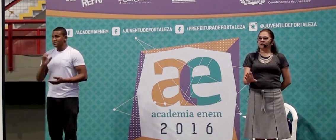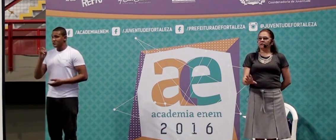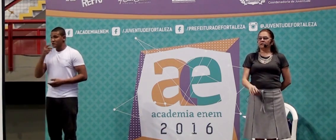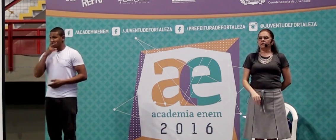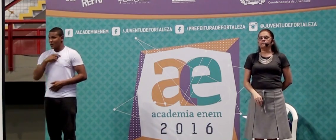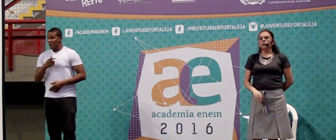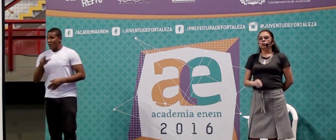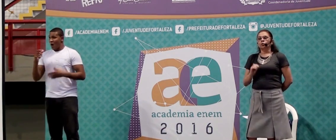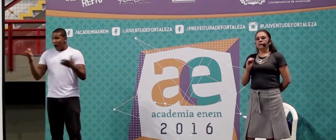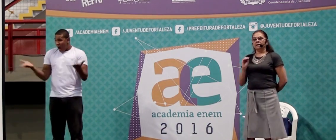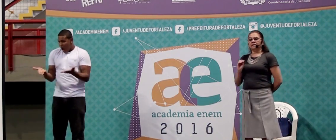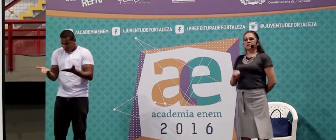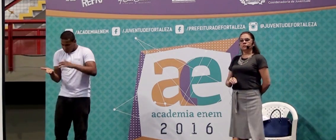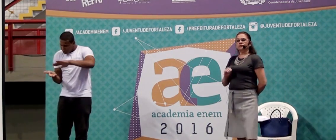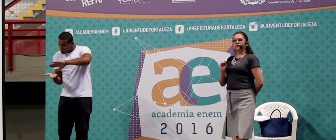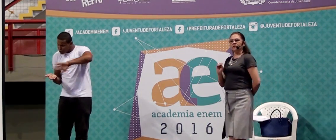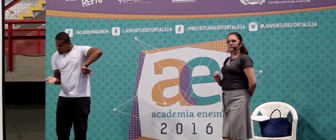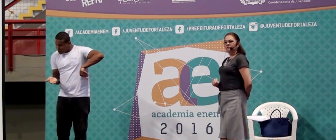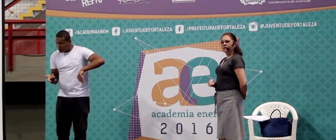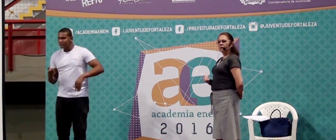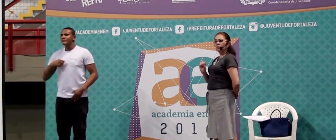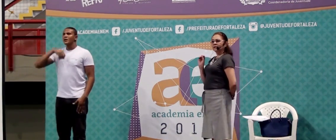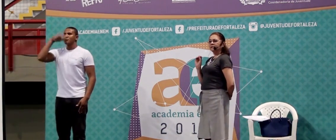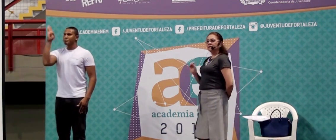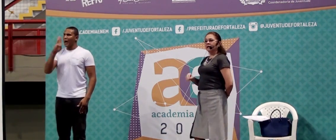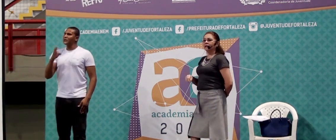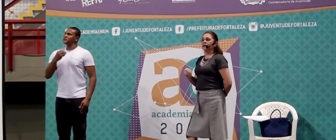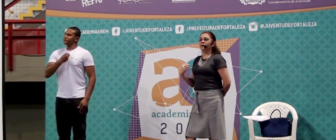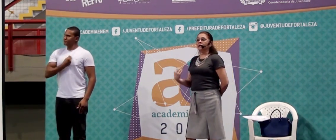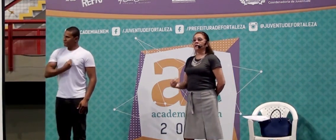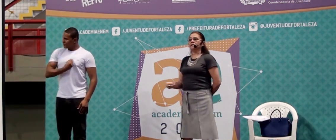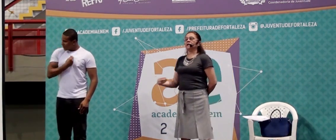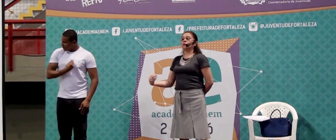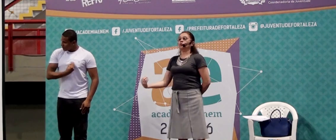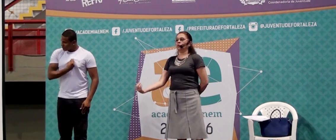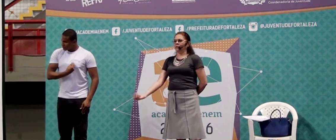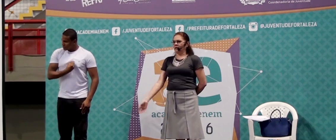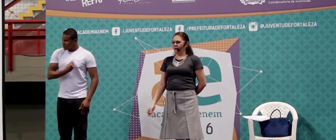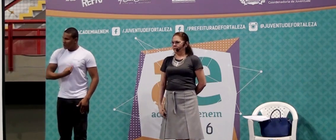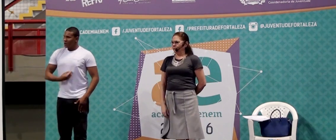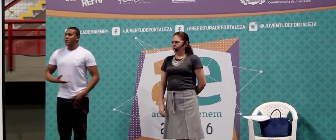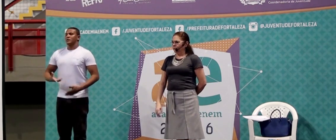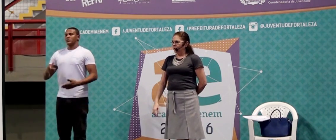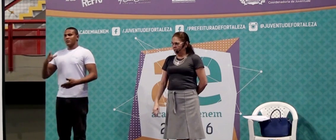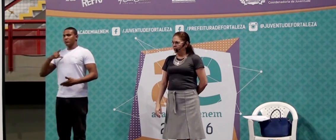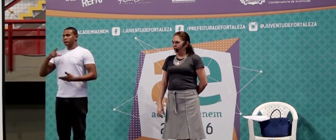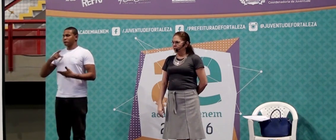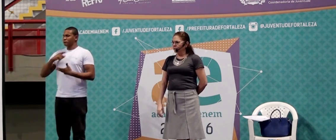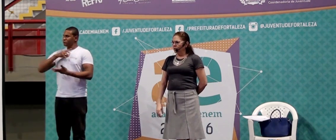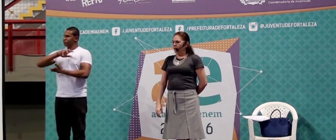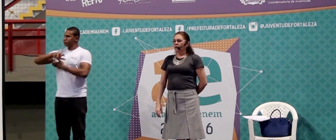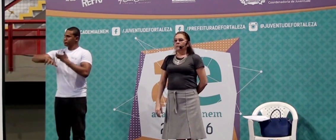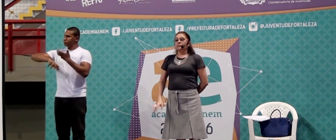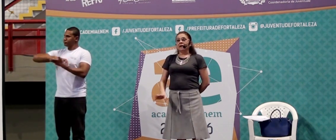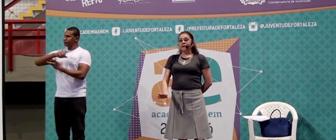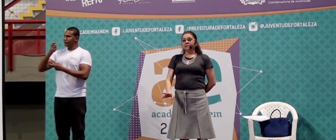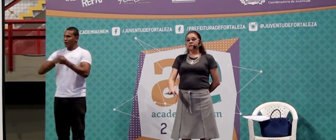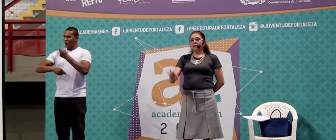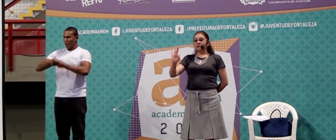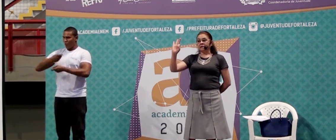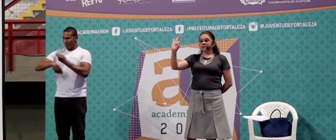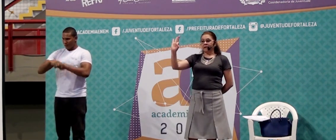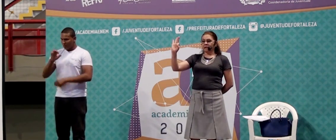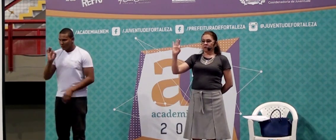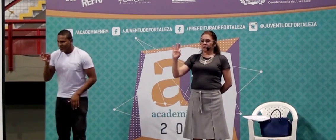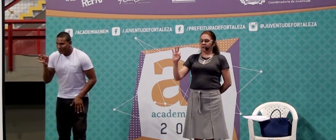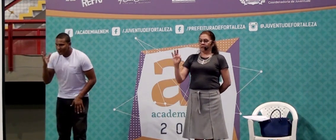frase fica assim: o Brasil vive uma séria crise econômica. Entenderam? Mas